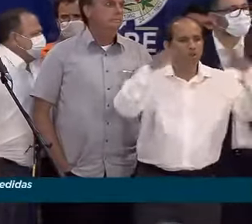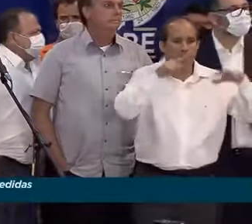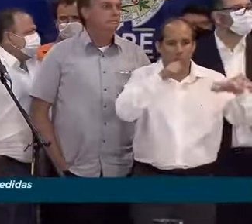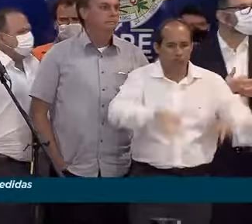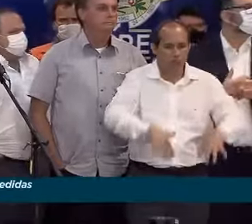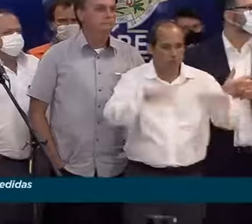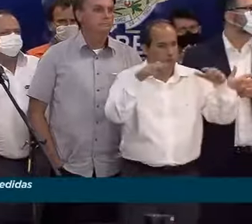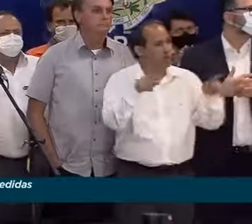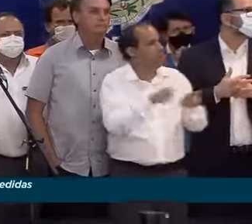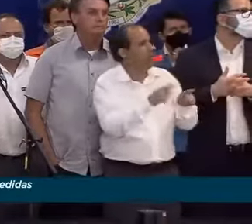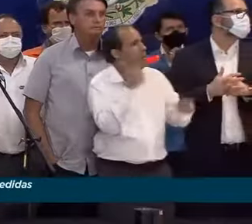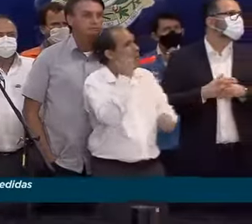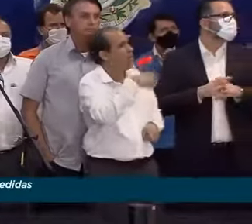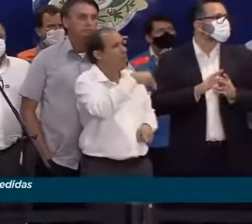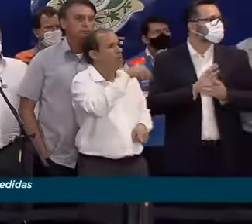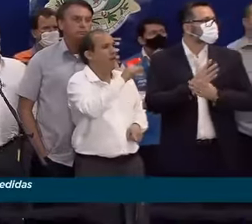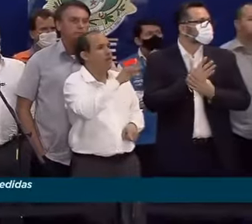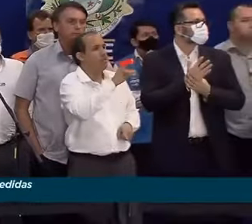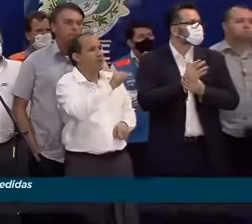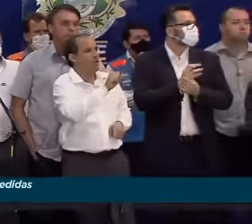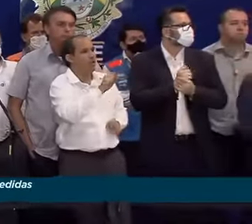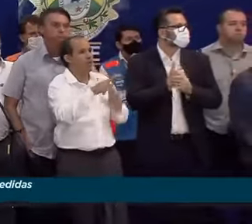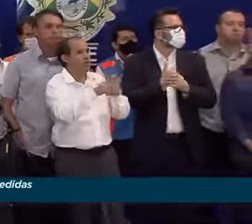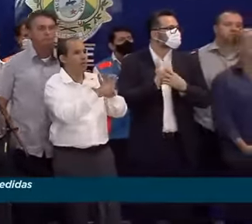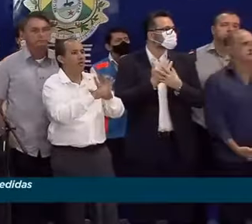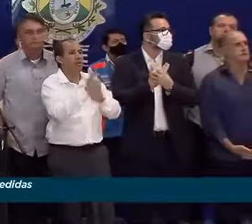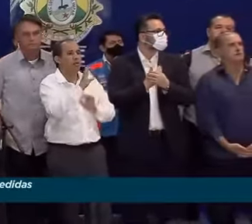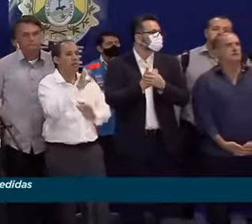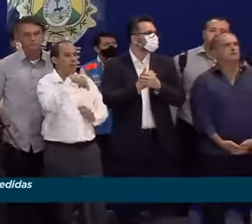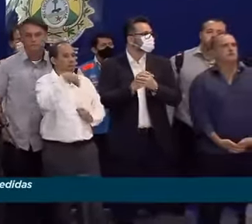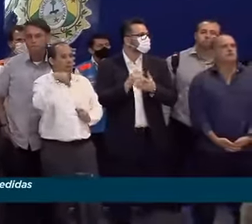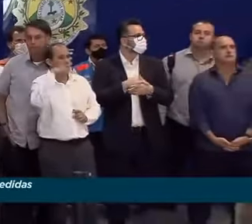Convidamos Matias Broteiro, da CNN Brasil.